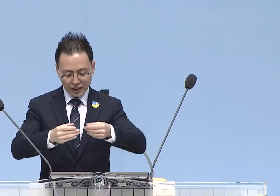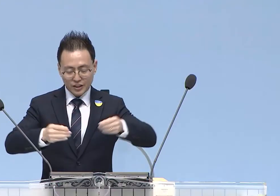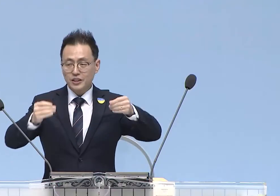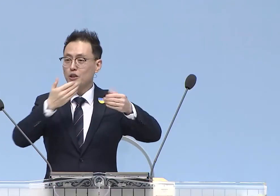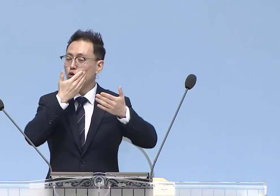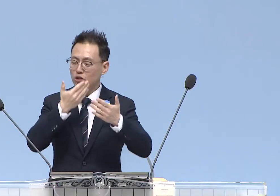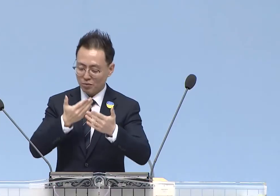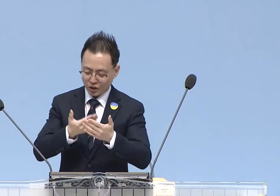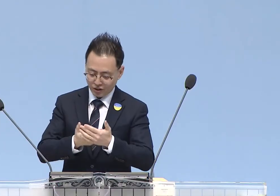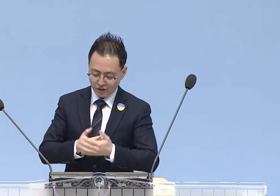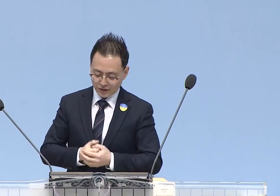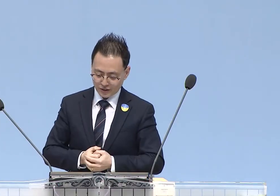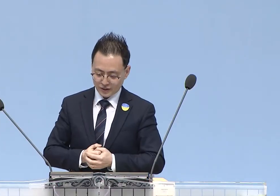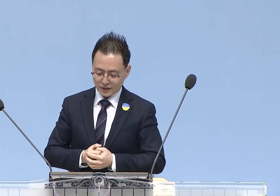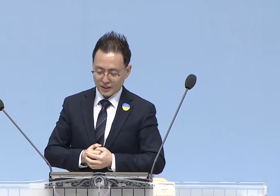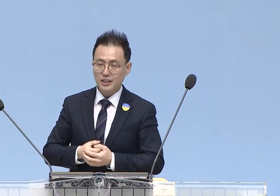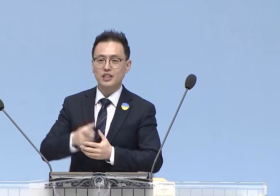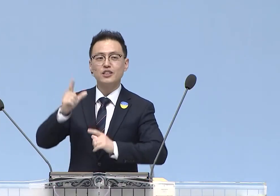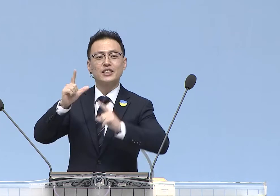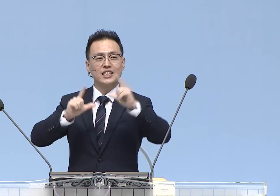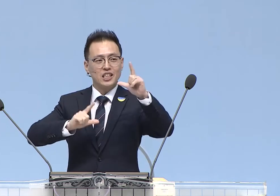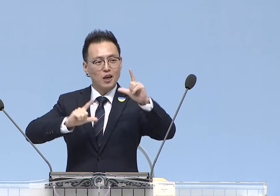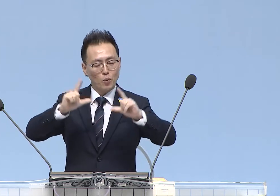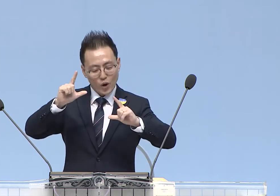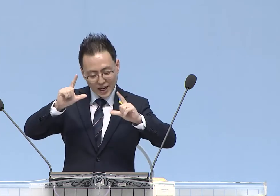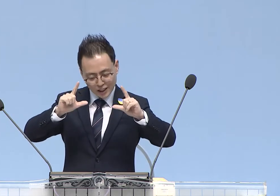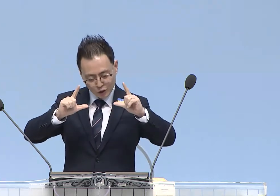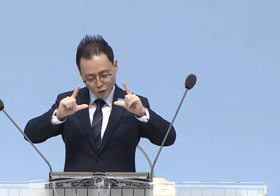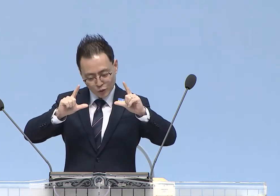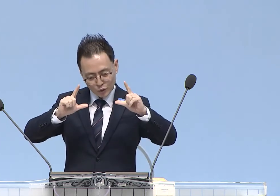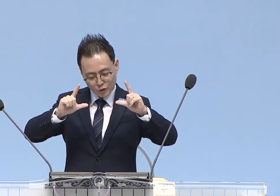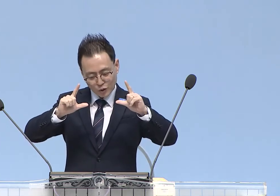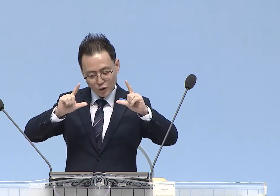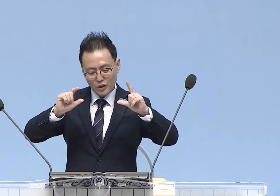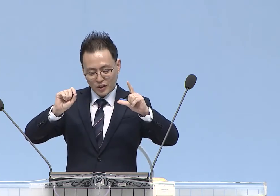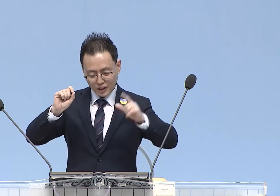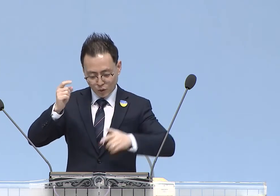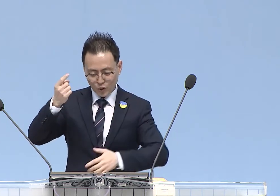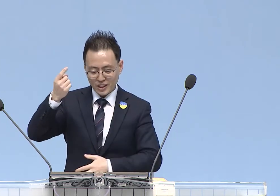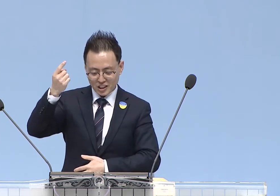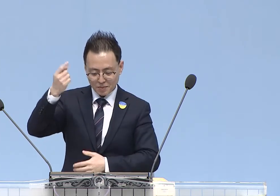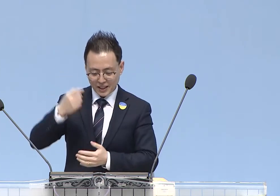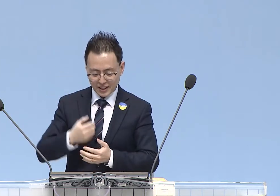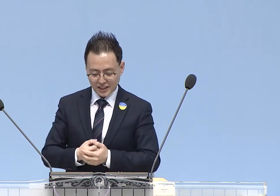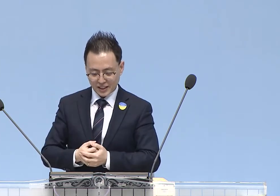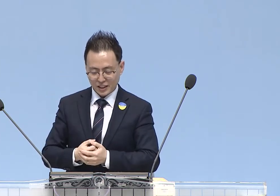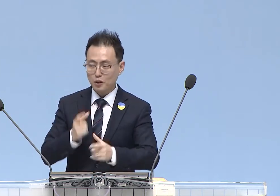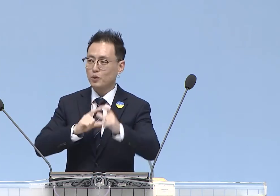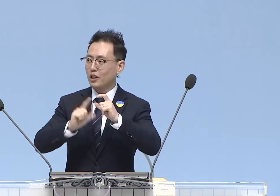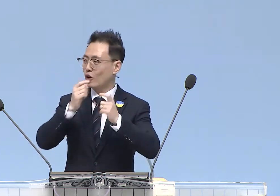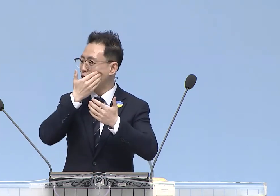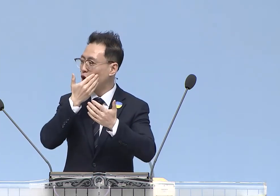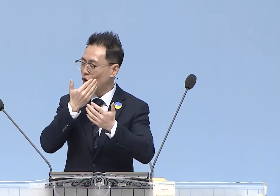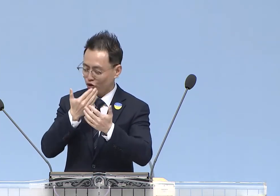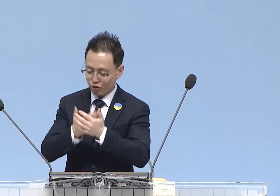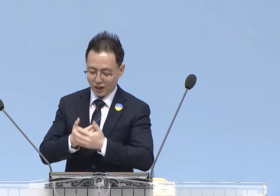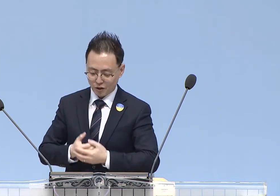그릇의 소중함은요, 그릇 자체의 모양에서도 오겠지만 그보다 더 중요한